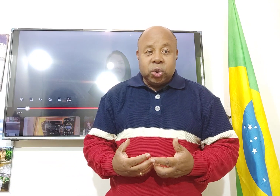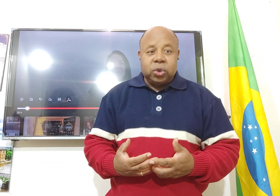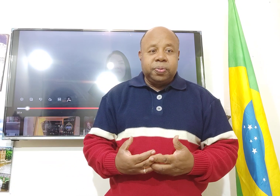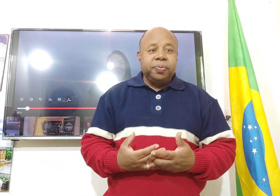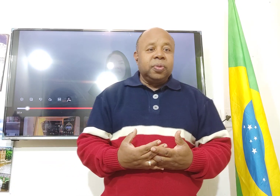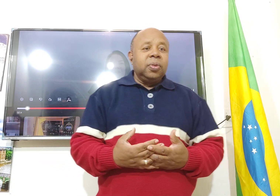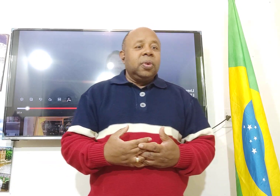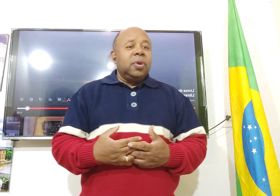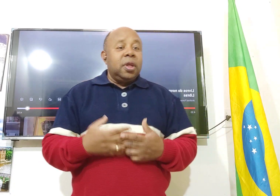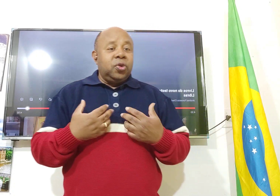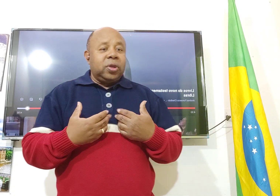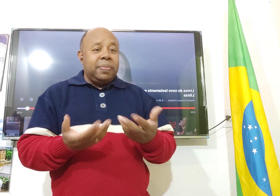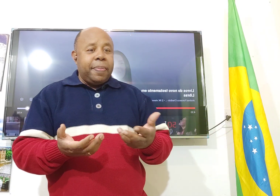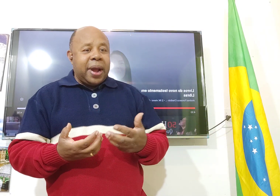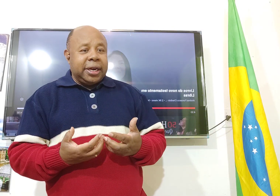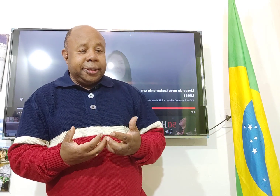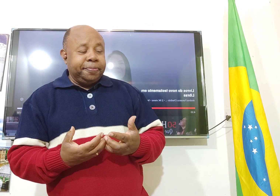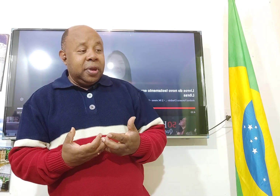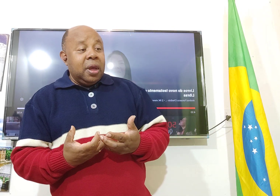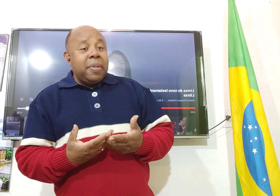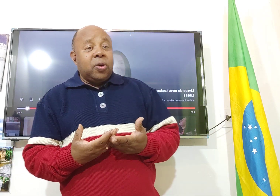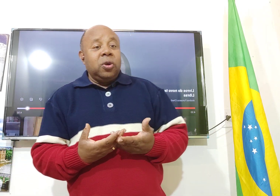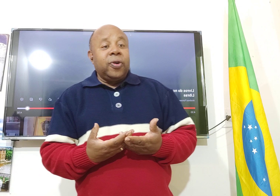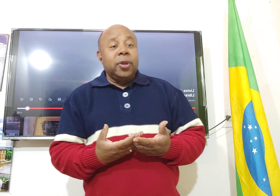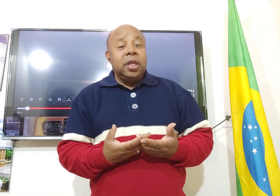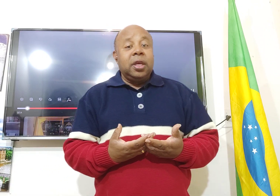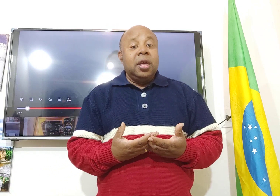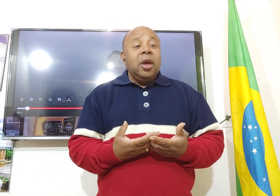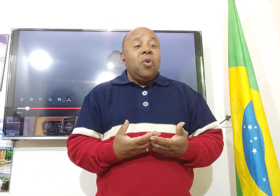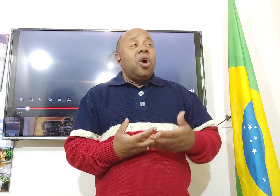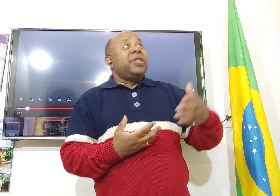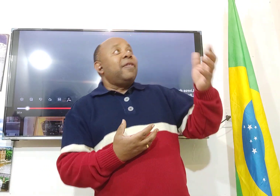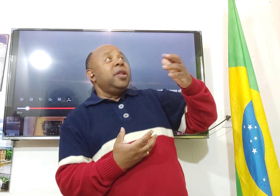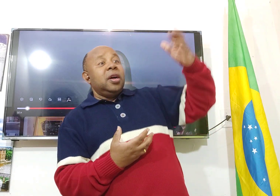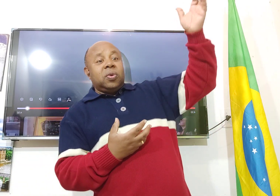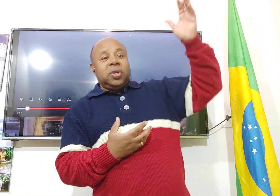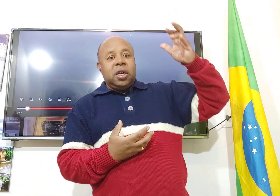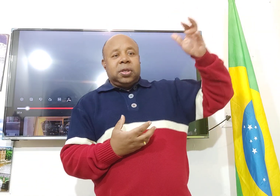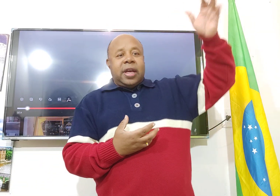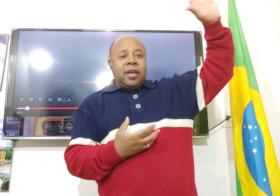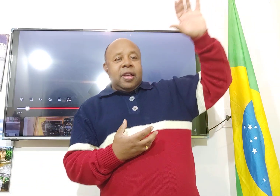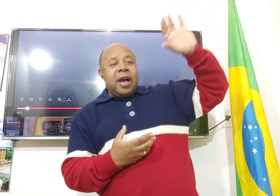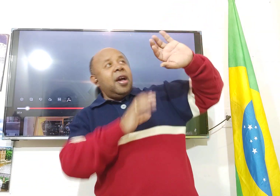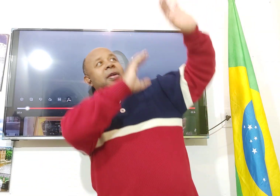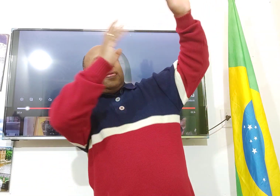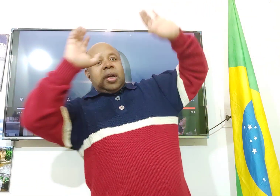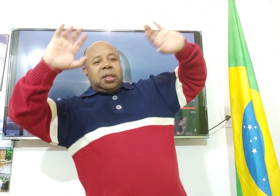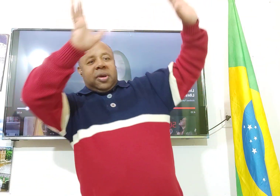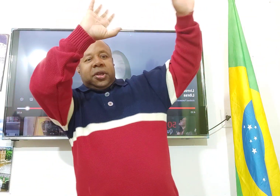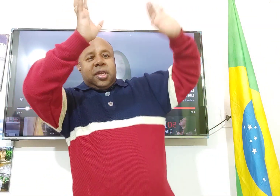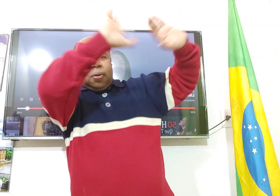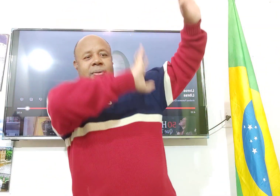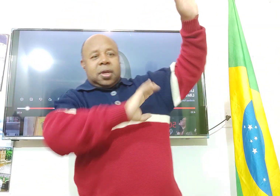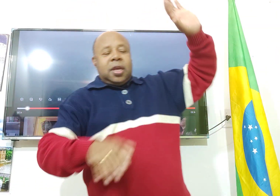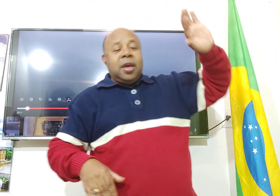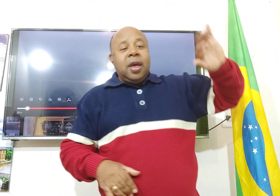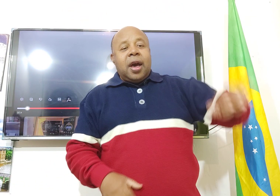injusto. Seria injusto da minha parte. Mas quando falou assim que o homem estava brigando com Deus, né? Ah, eu não quero saber de Deus, não sei o quê. Aí